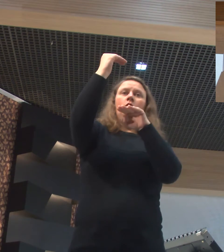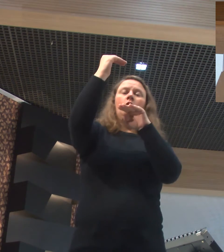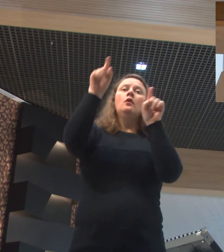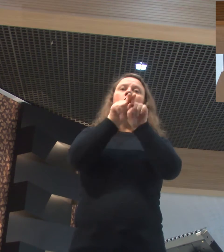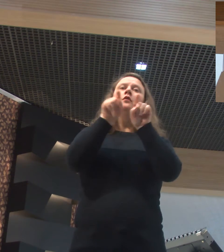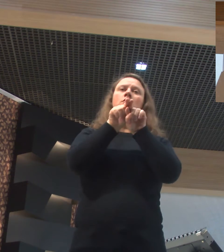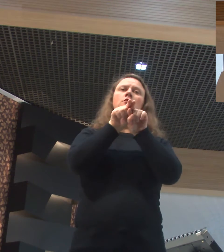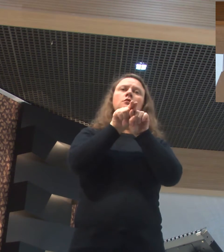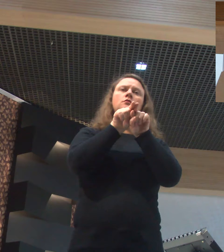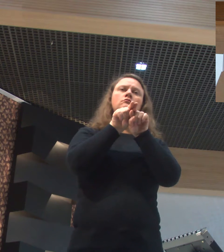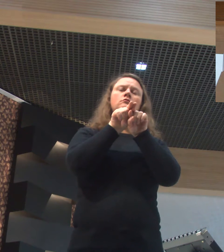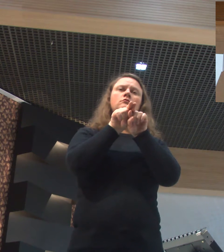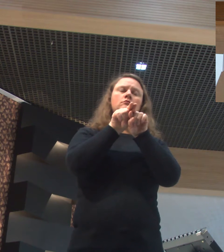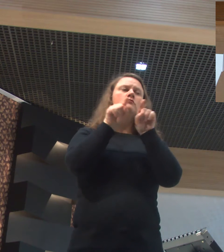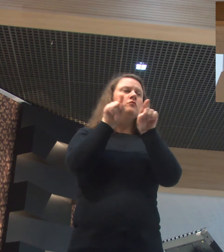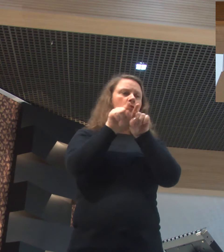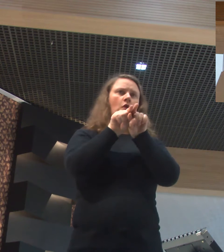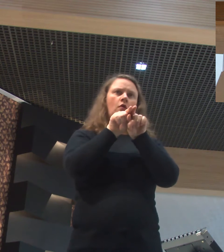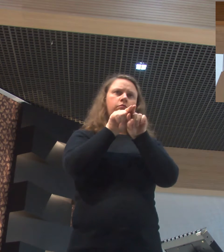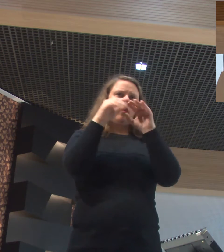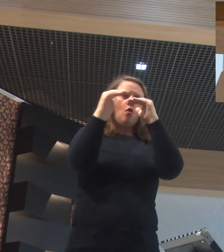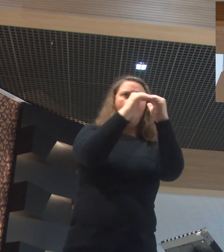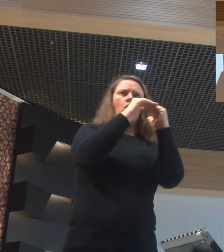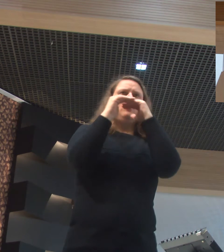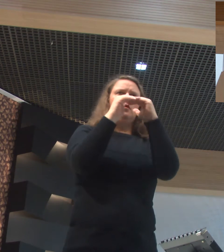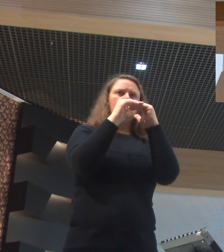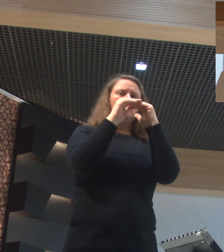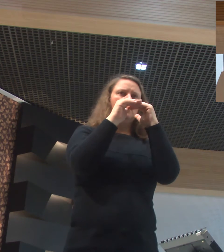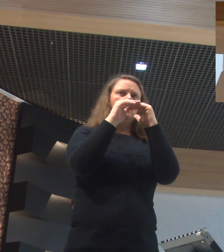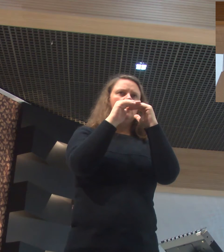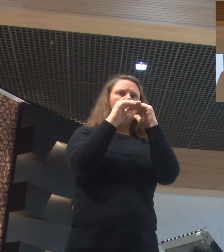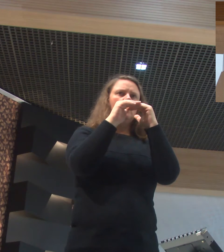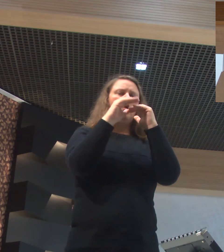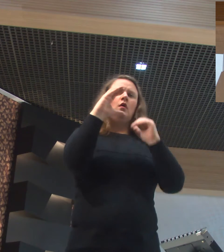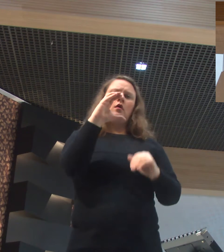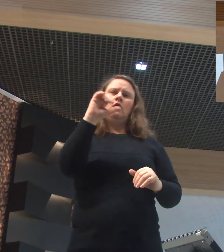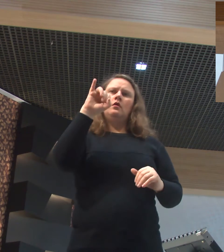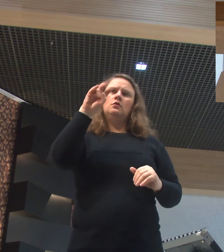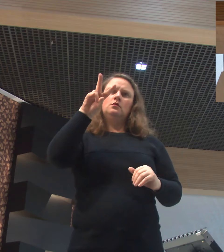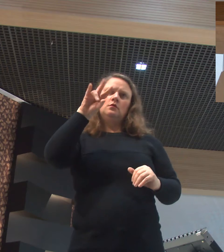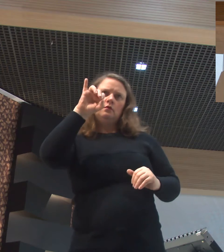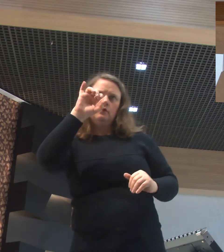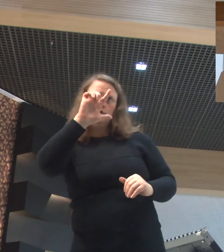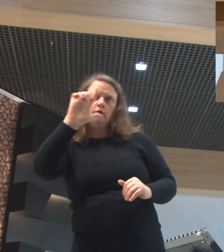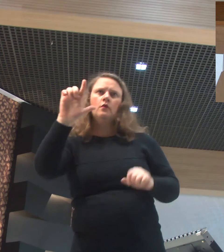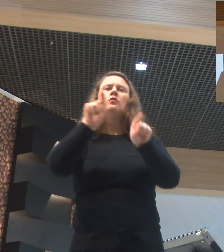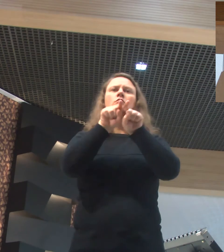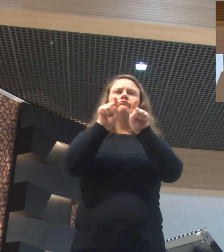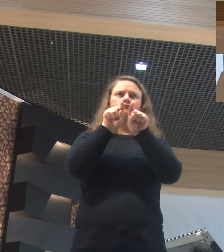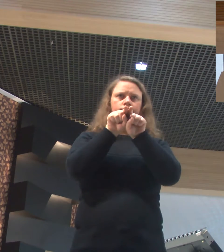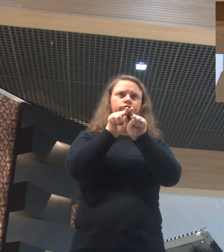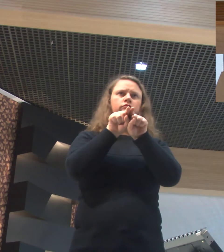ele seguiu os padrões da lei civil, que